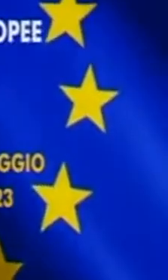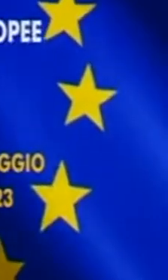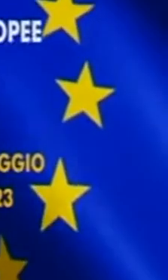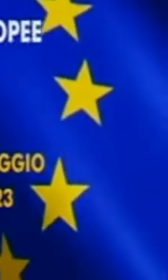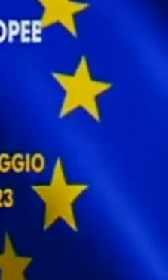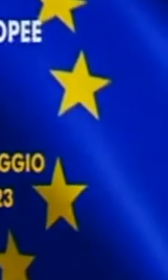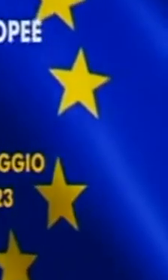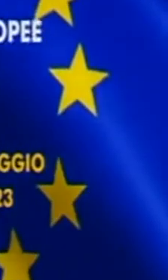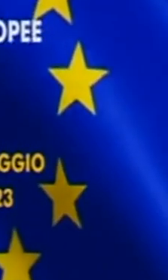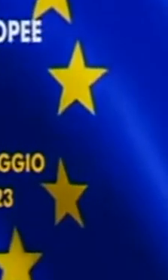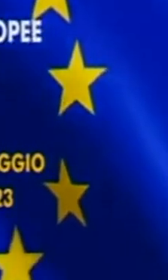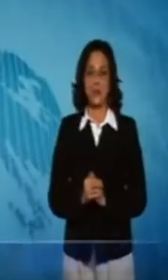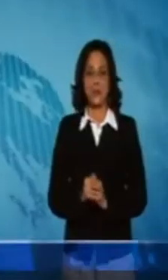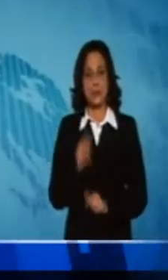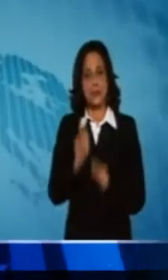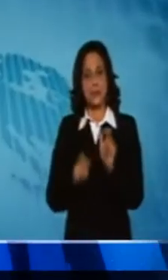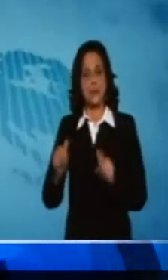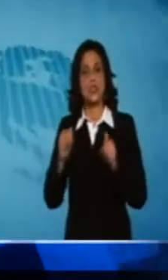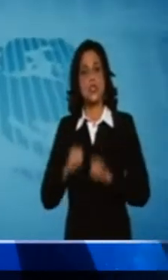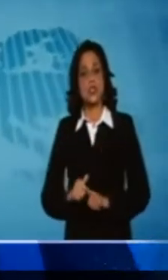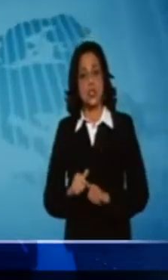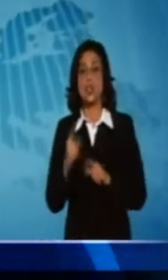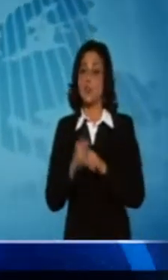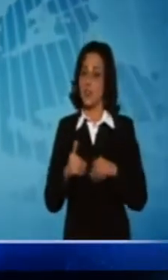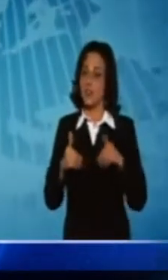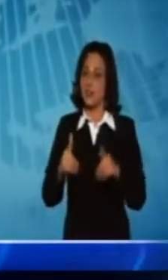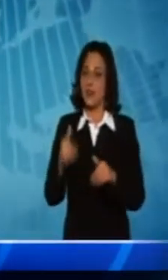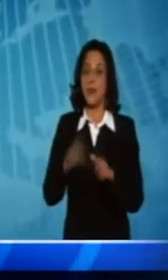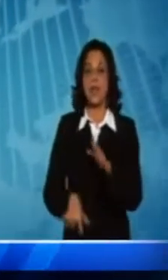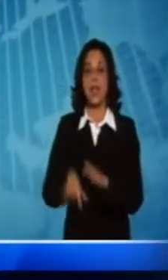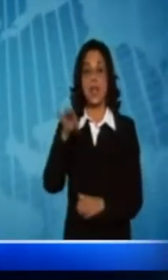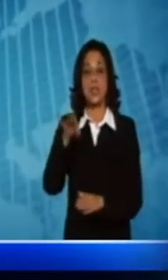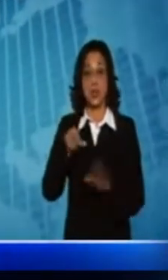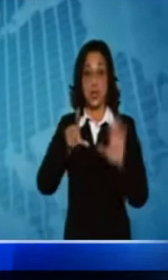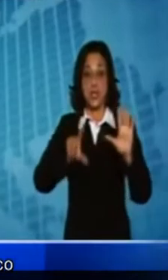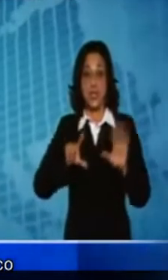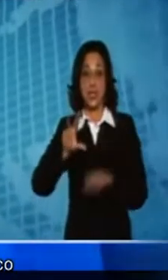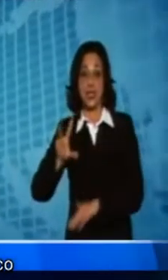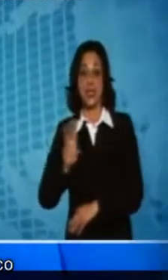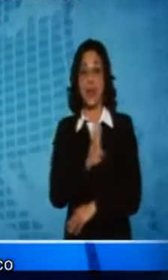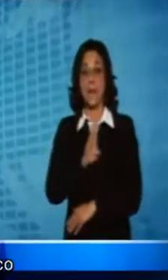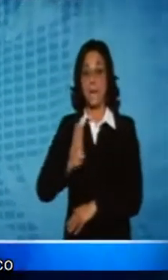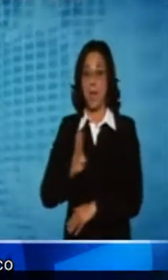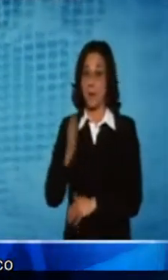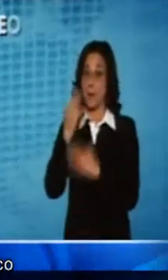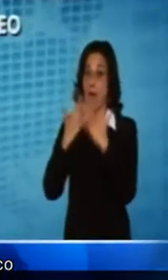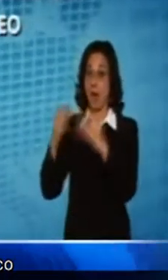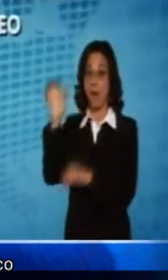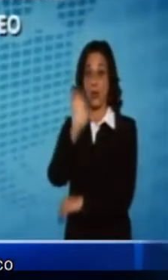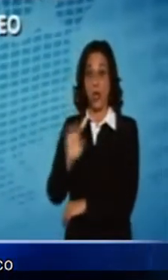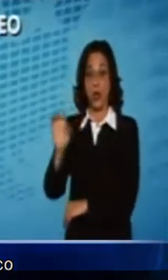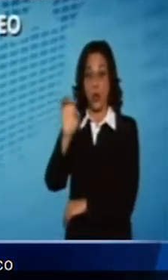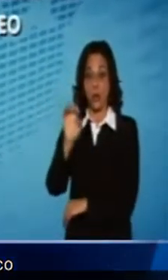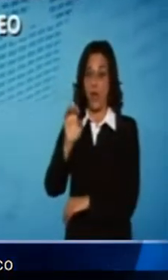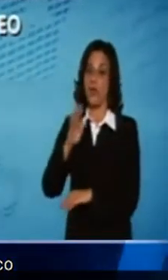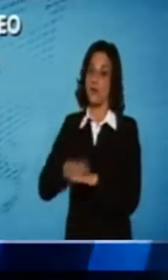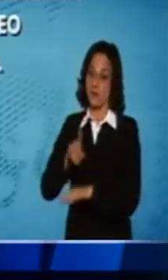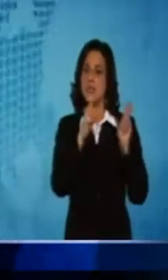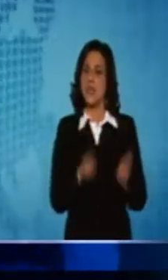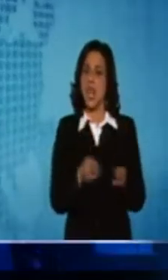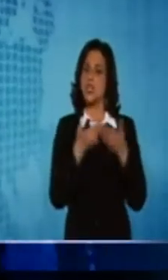gli italiani chiamati alle urne domenica per l'elezione dei 73 membri del parlamento europeo spettanti al nostro paese